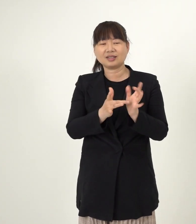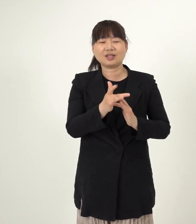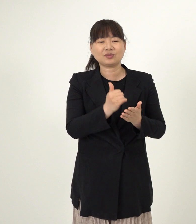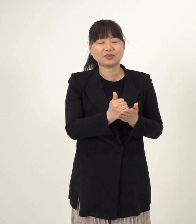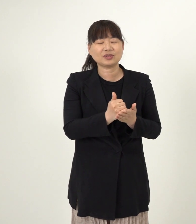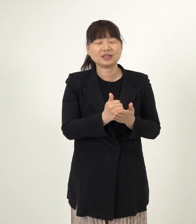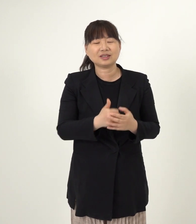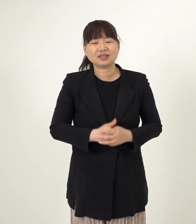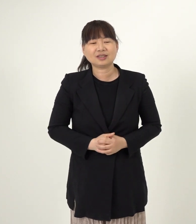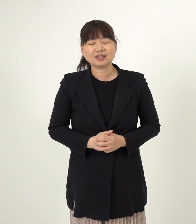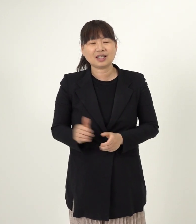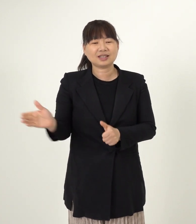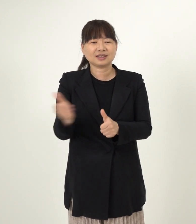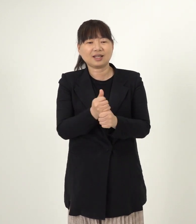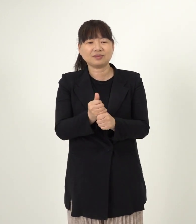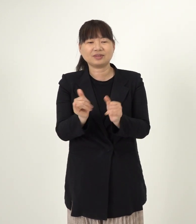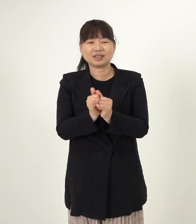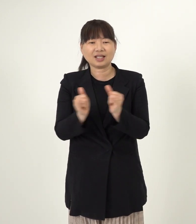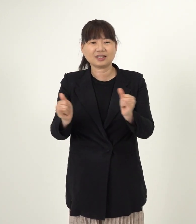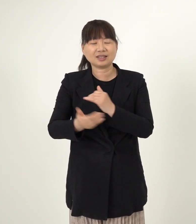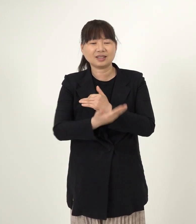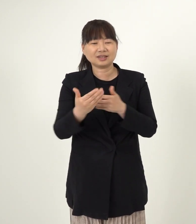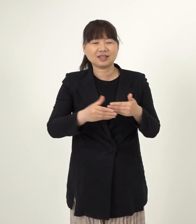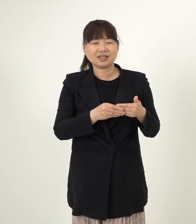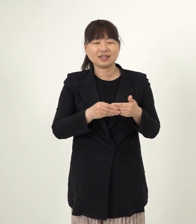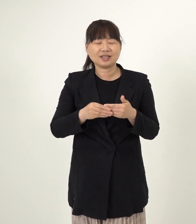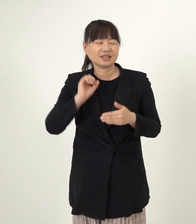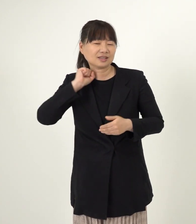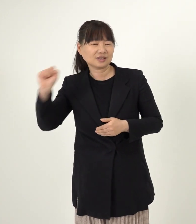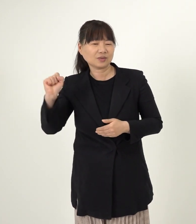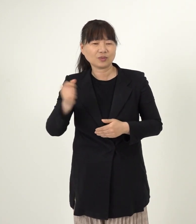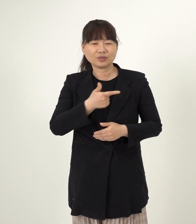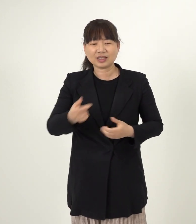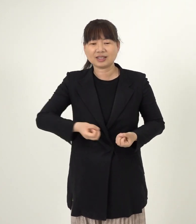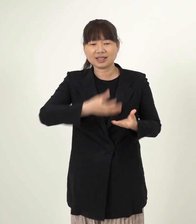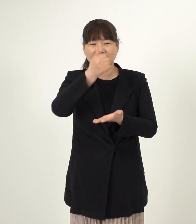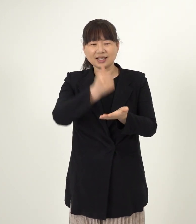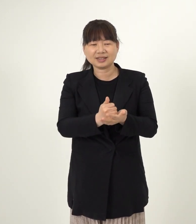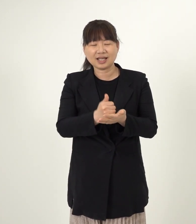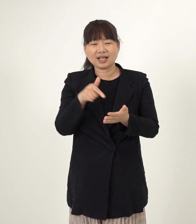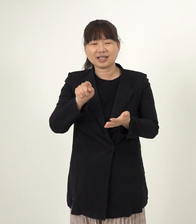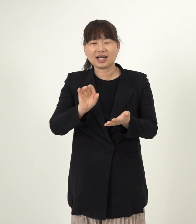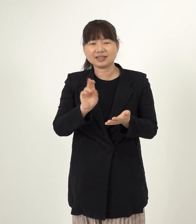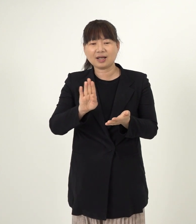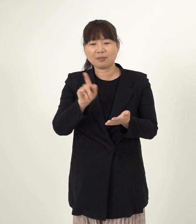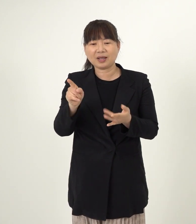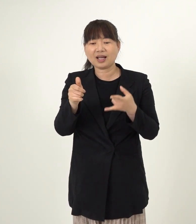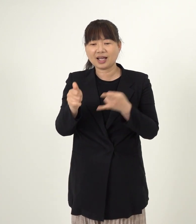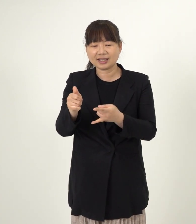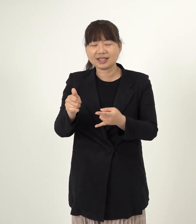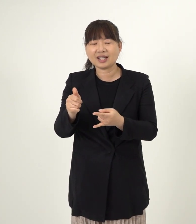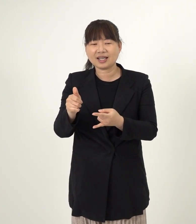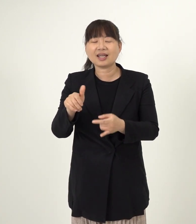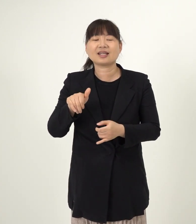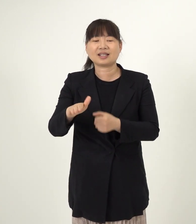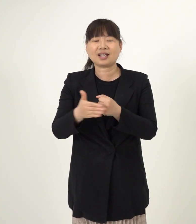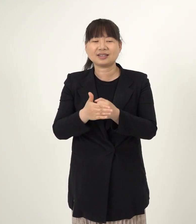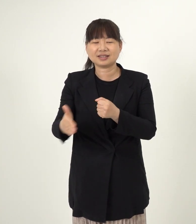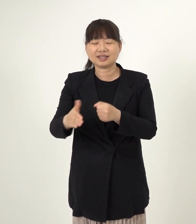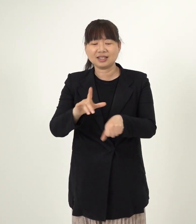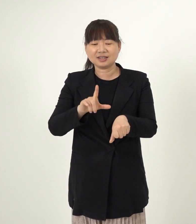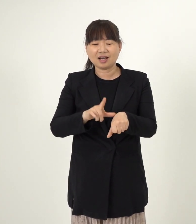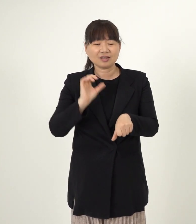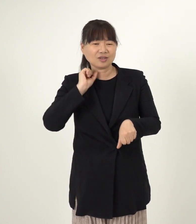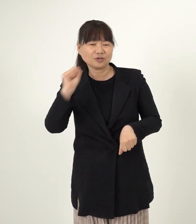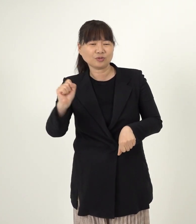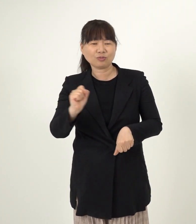예수를 잡은 자들이 그를 끌고 대제사장 가야바에게로 가니, 이 시간에 이렇게 끌고 가면